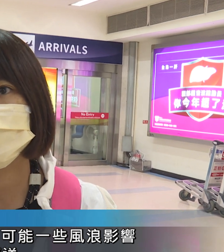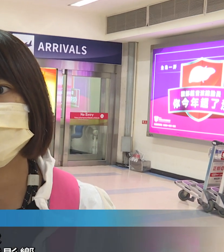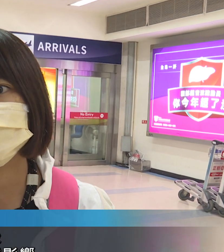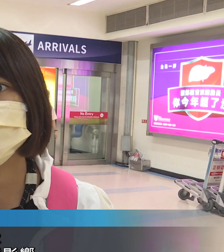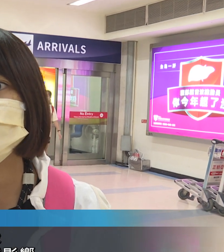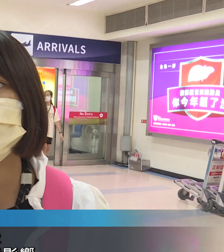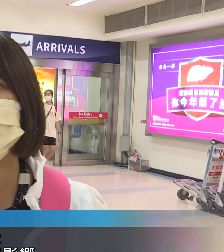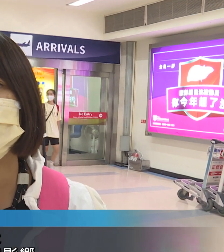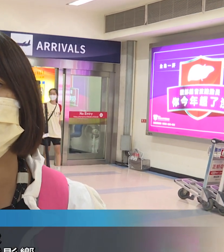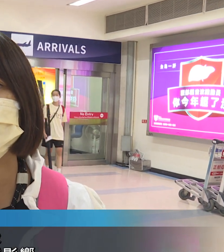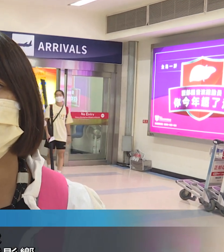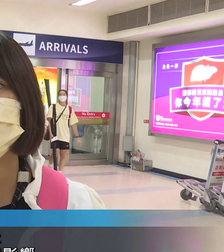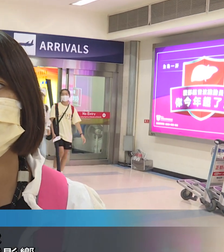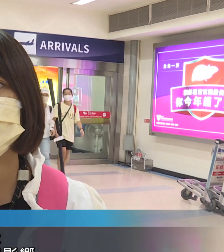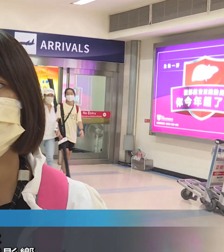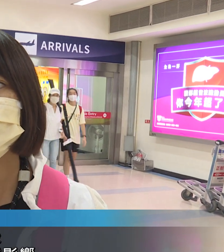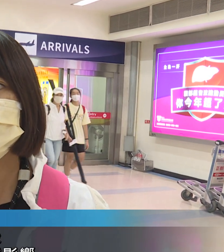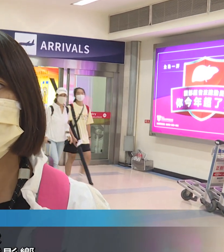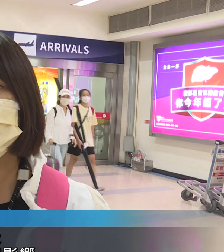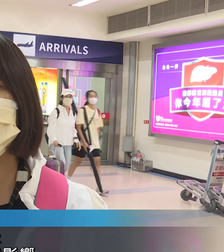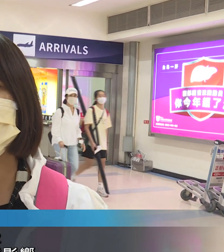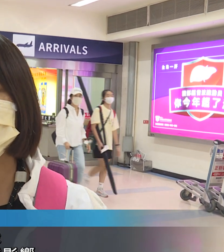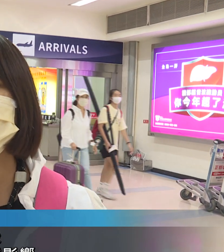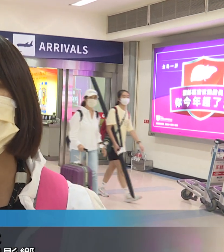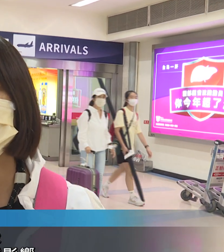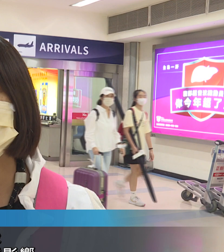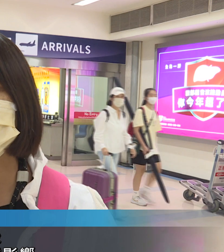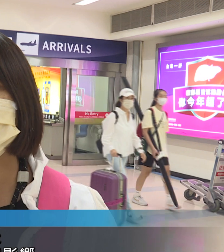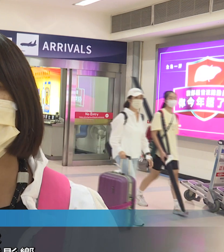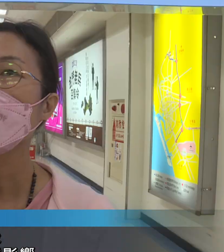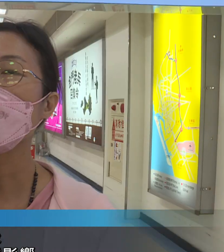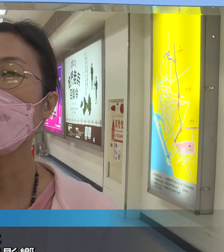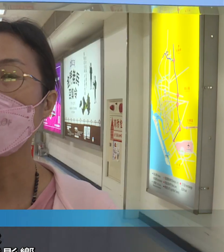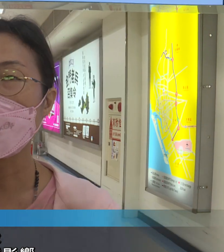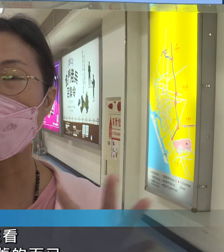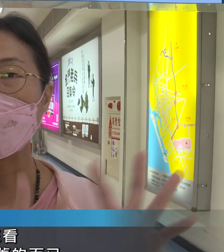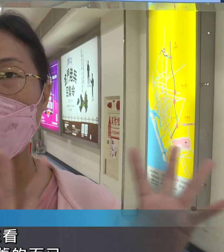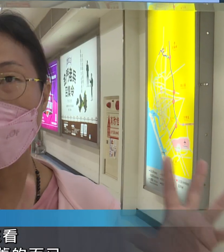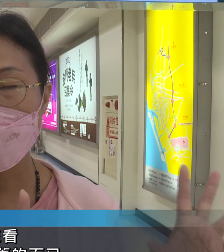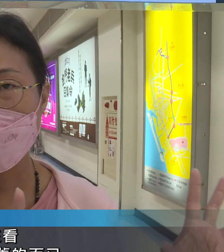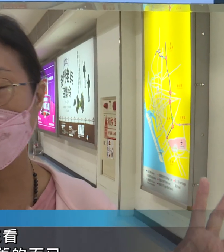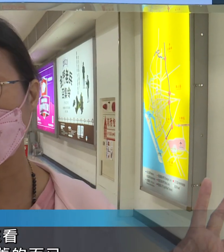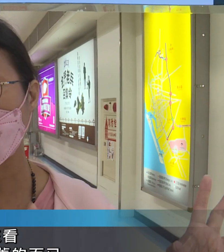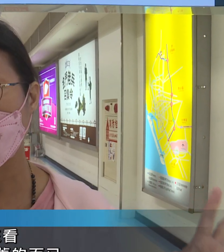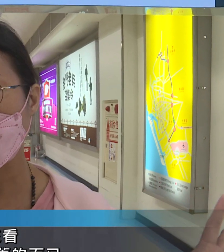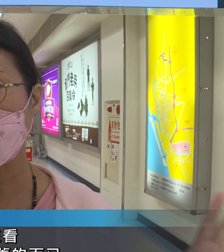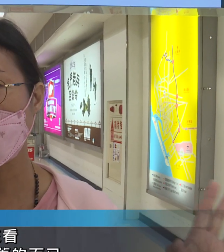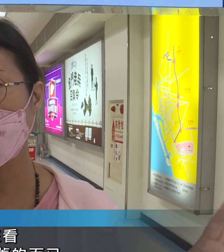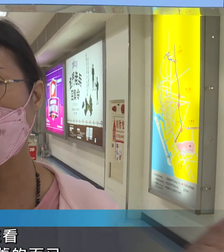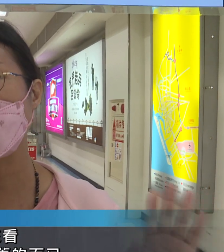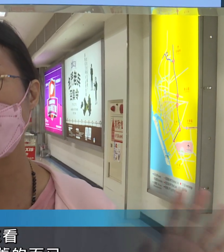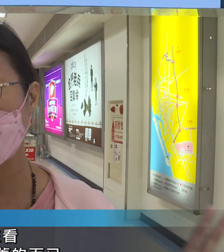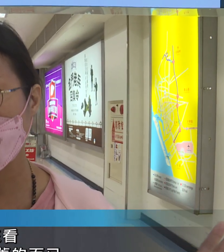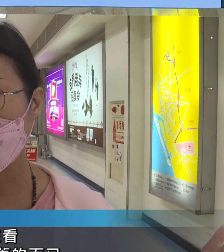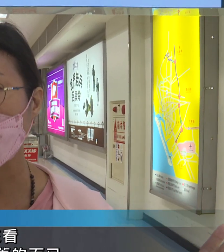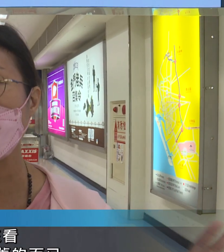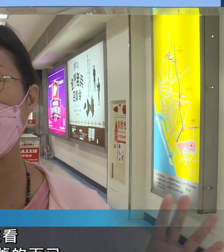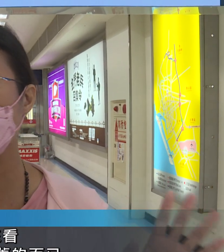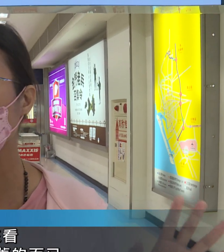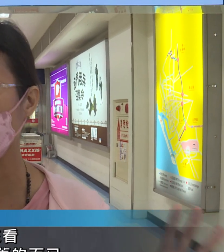可能新船看看之后是不是不会受这种影响？ 具体上的外形看来看，使用上是新的，新旧的